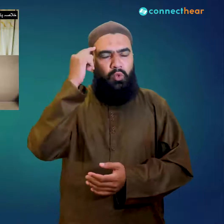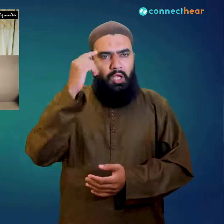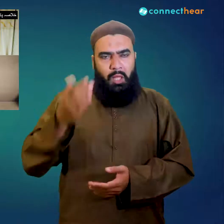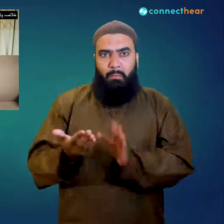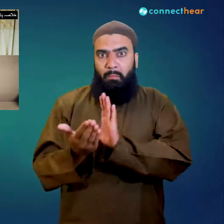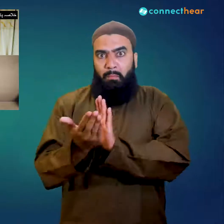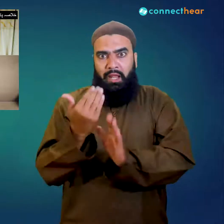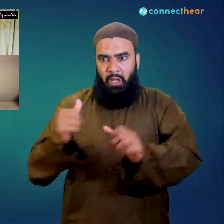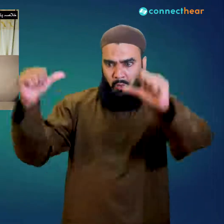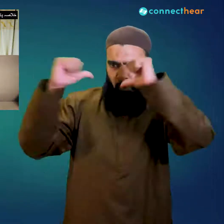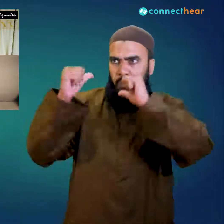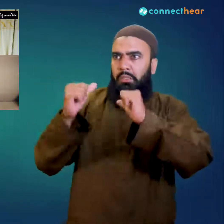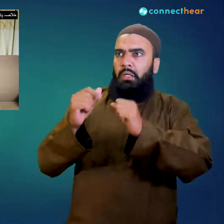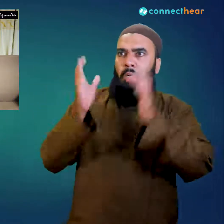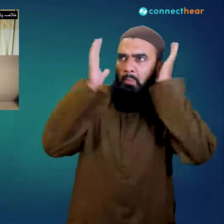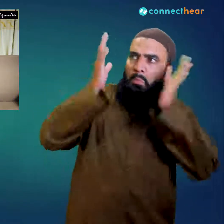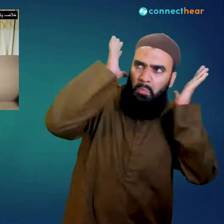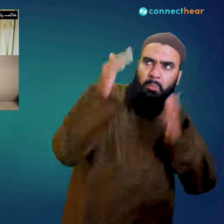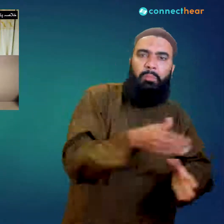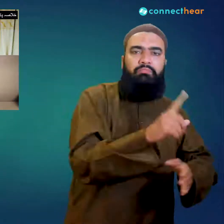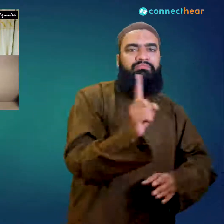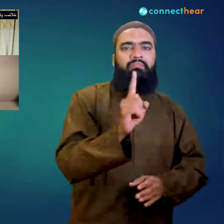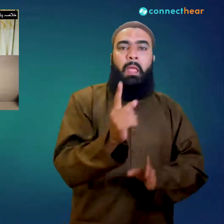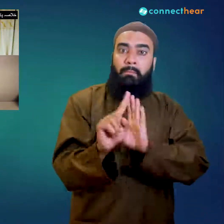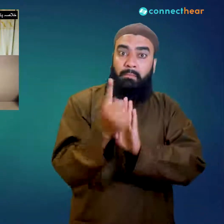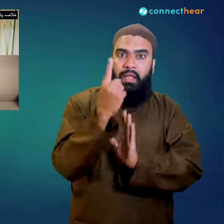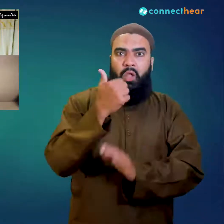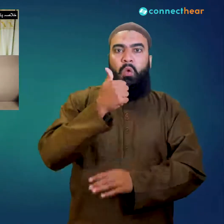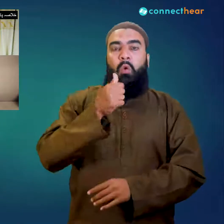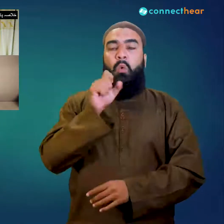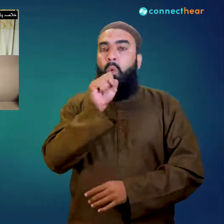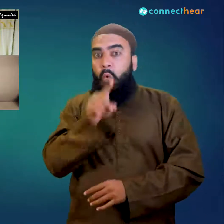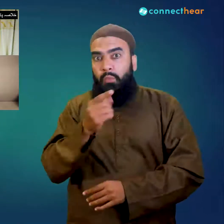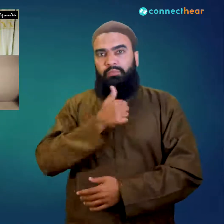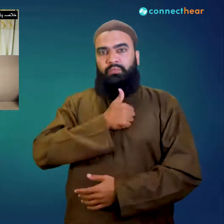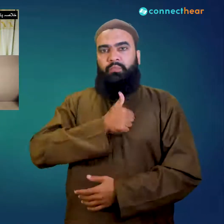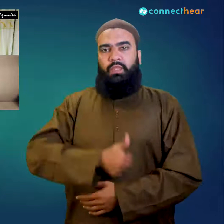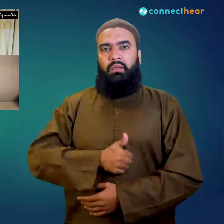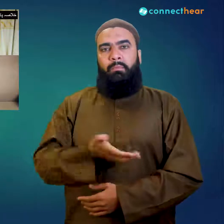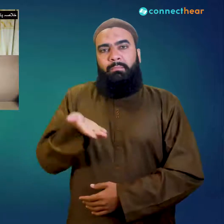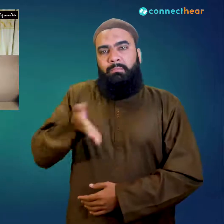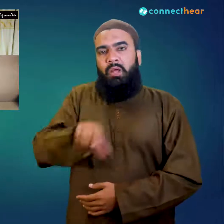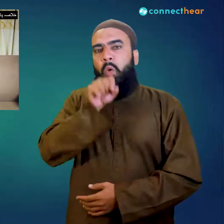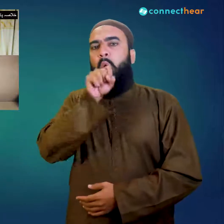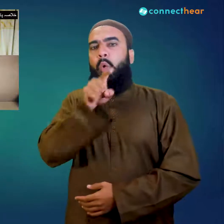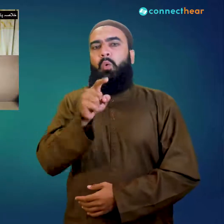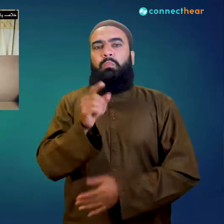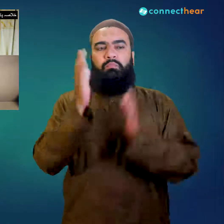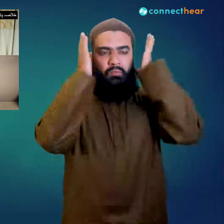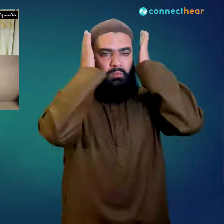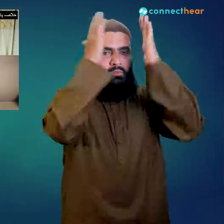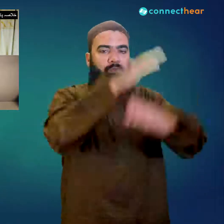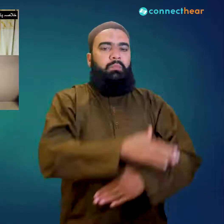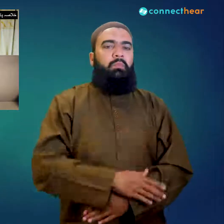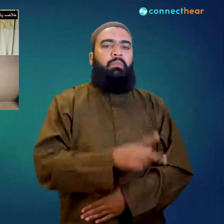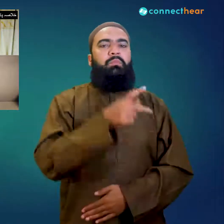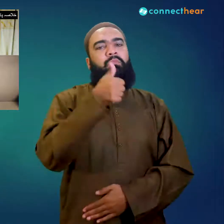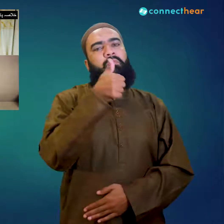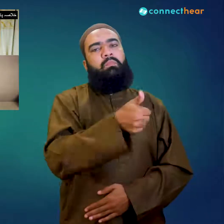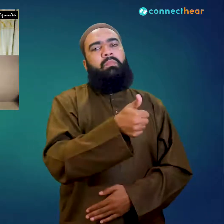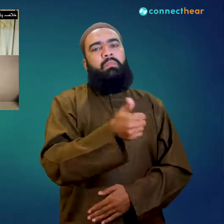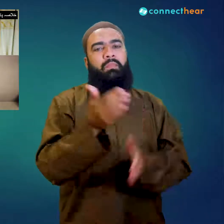گا تو پھر نماز کے ذریعے سے اللہ رب العزت کی طرف متوجہ ہونا ہوگا۔ آگے فرمایا کہ جو صبر کرتا